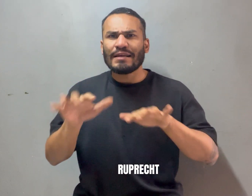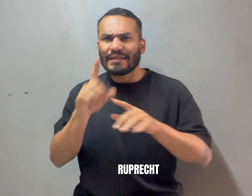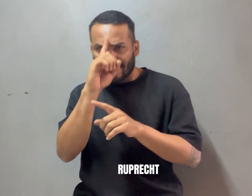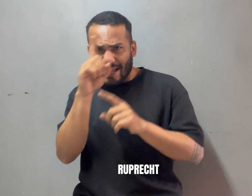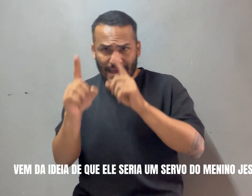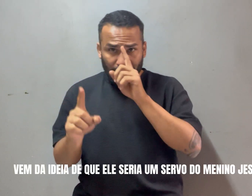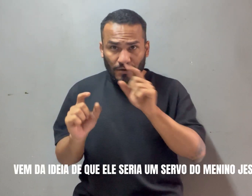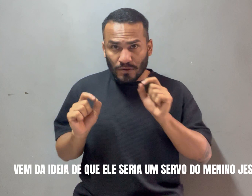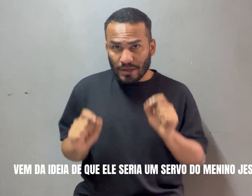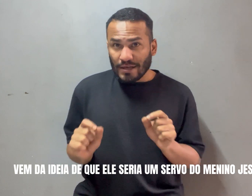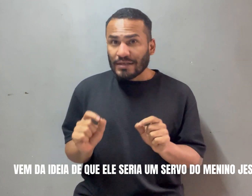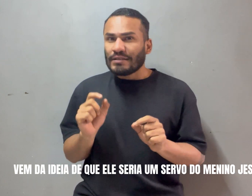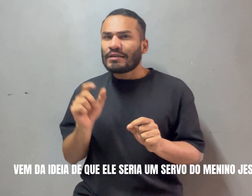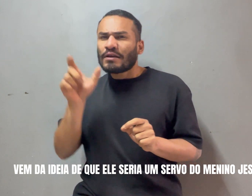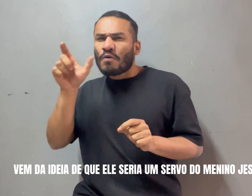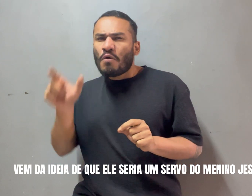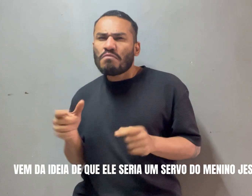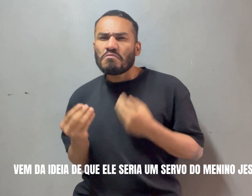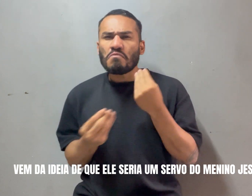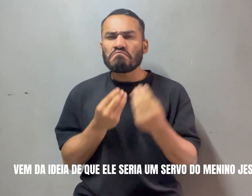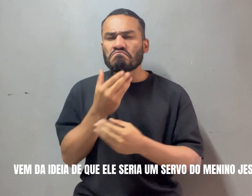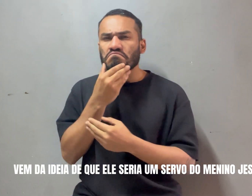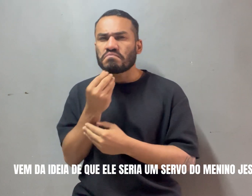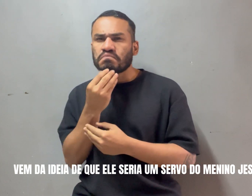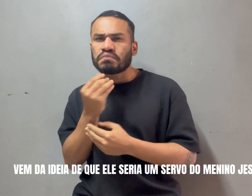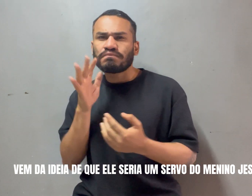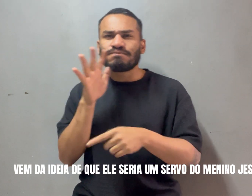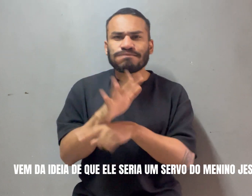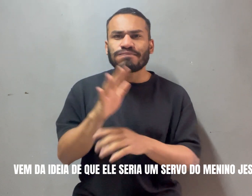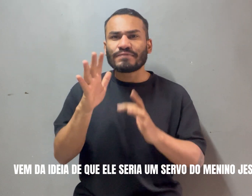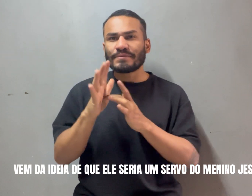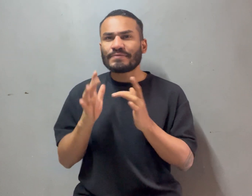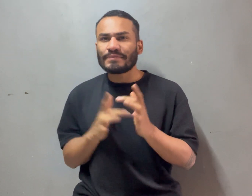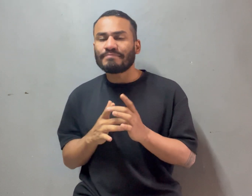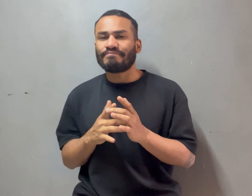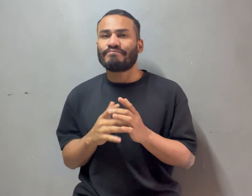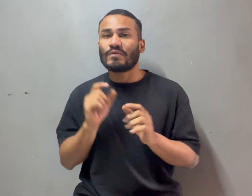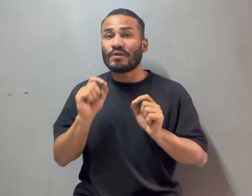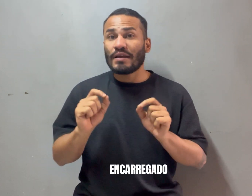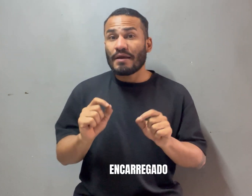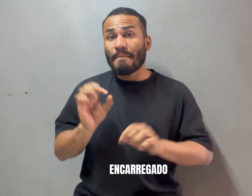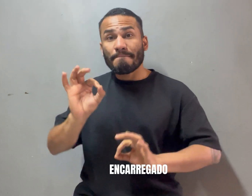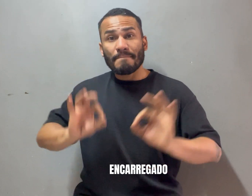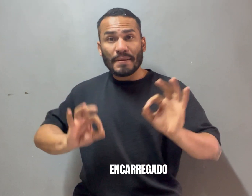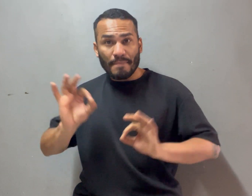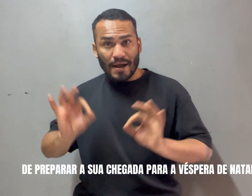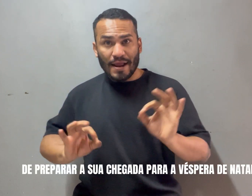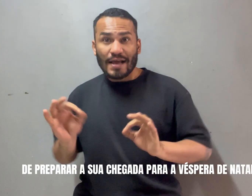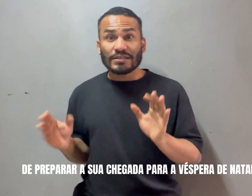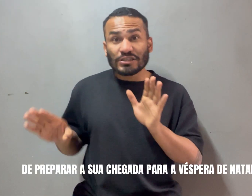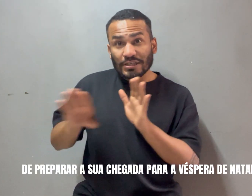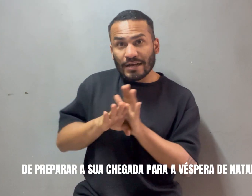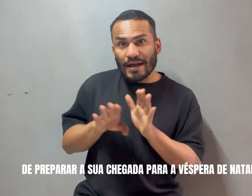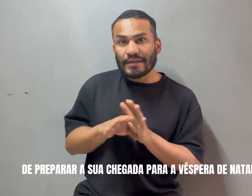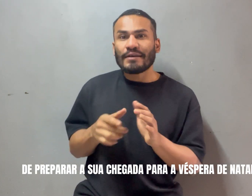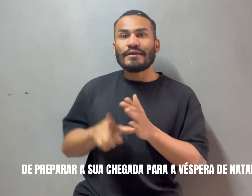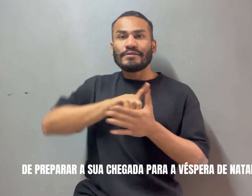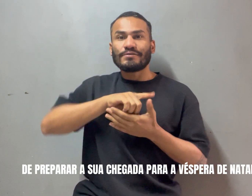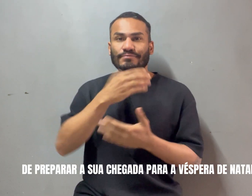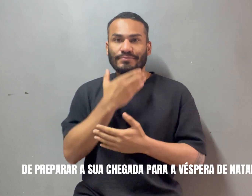Ruprecht vem da ideia de que ele seria um servo do menino Jesus, encarregado de preparar a sua chegada para a